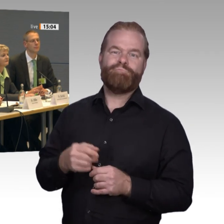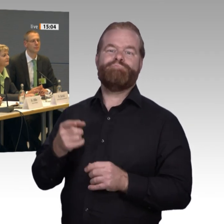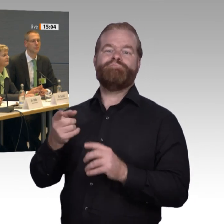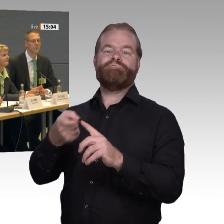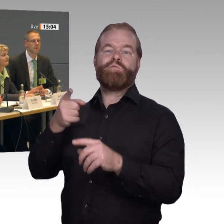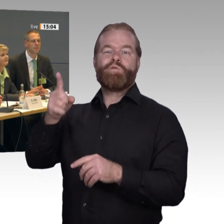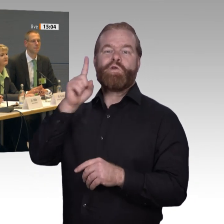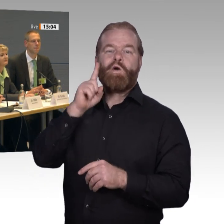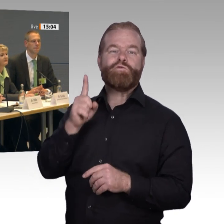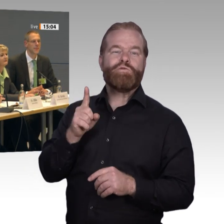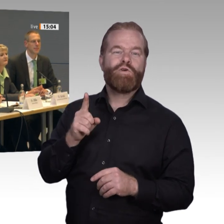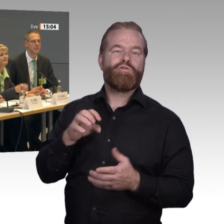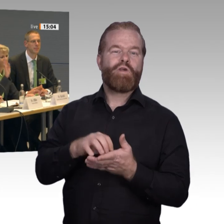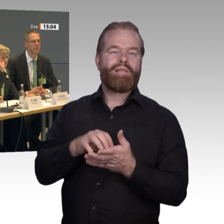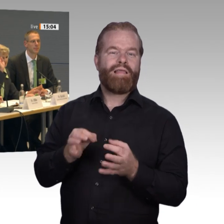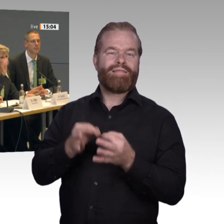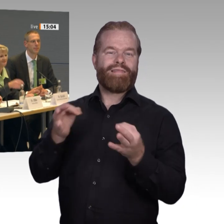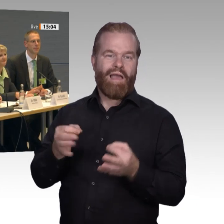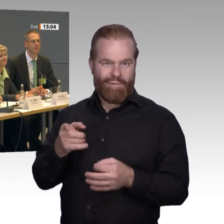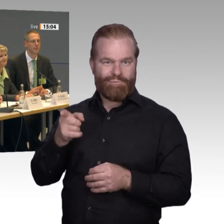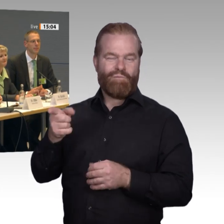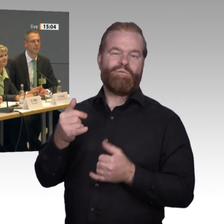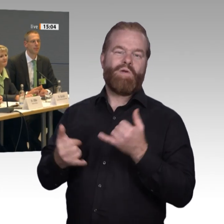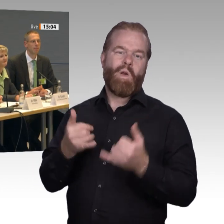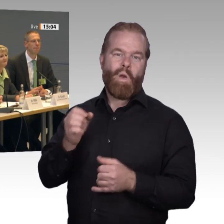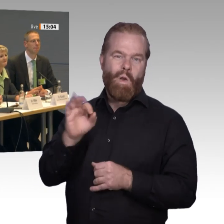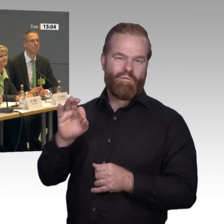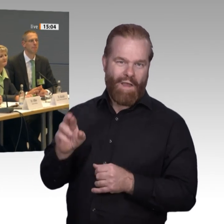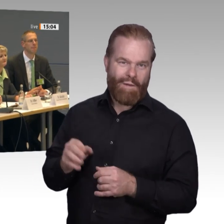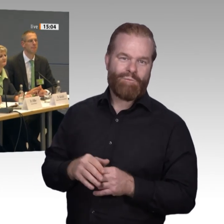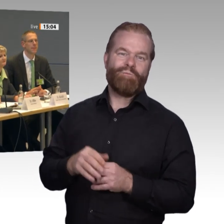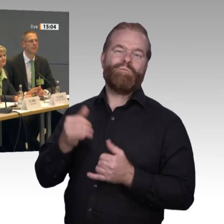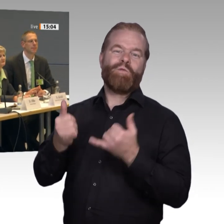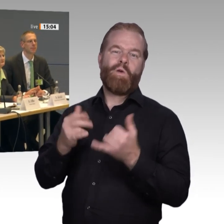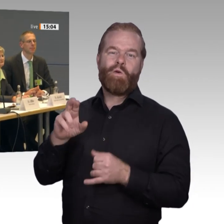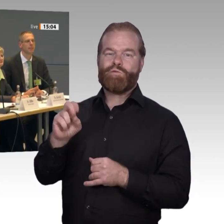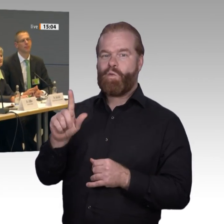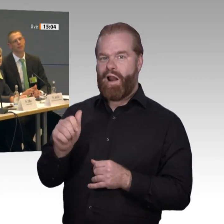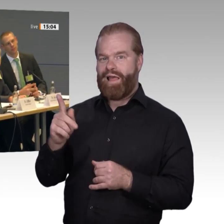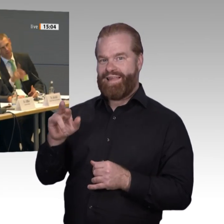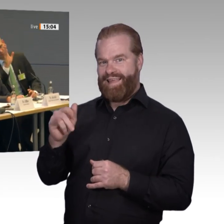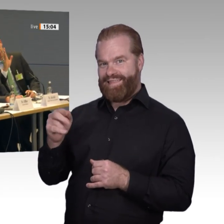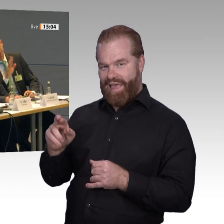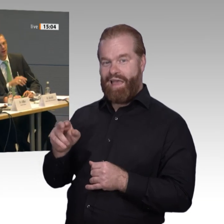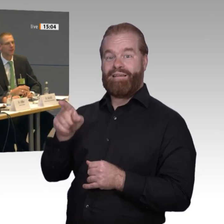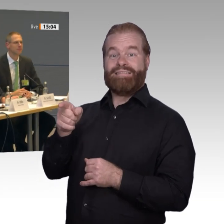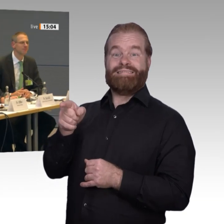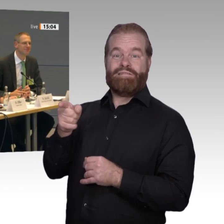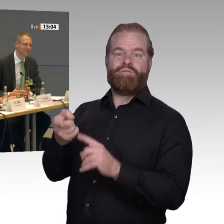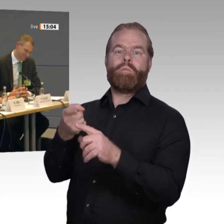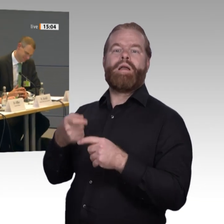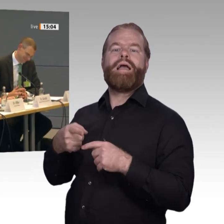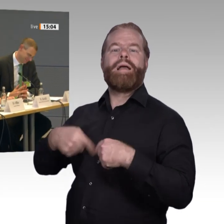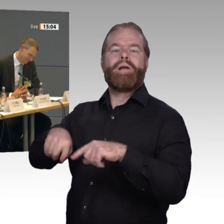und Gemeindebund Frau Ursula Krickel. Dankeschön. Vom Deutschen Landkreistag Herr Markus Keller,